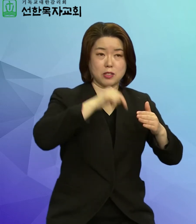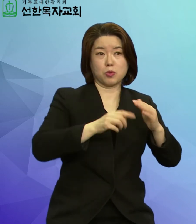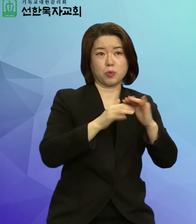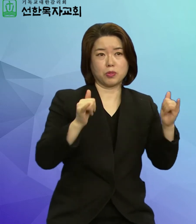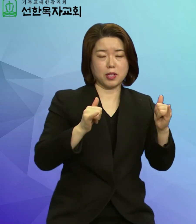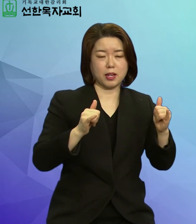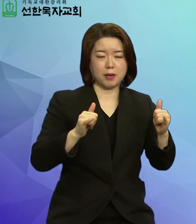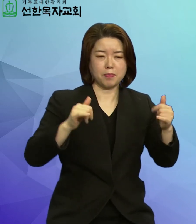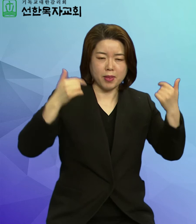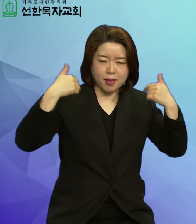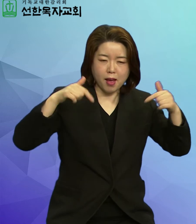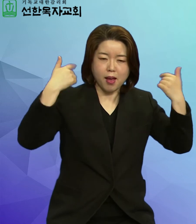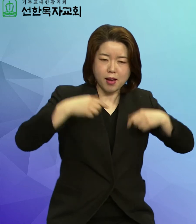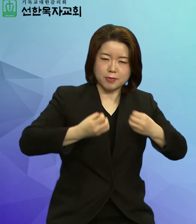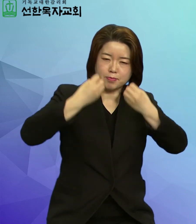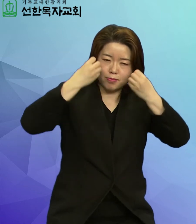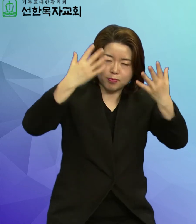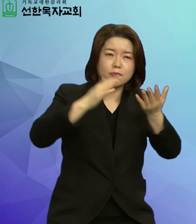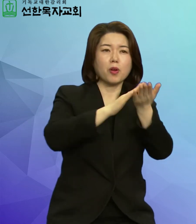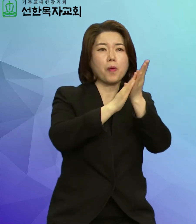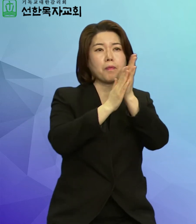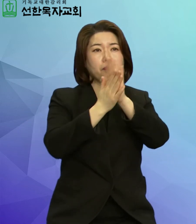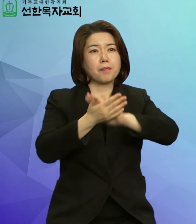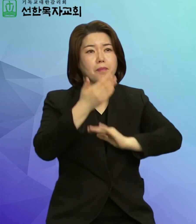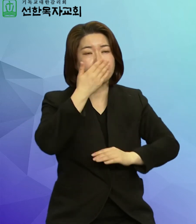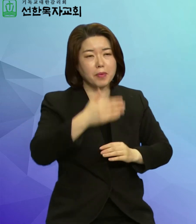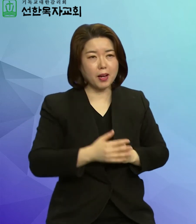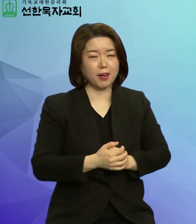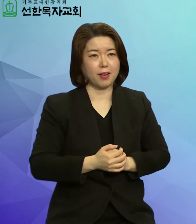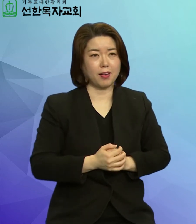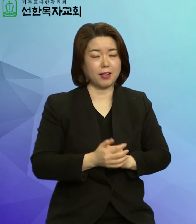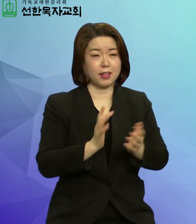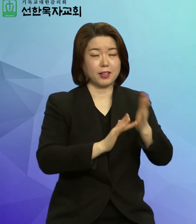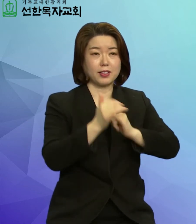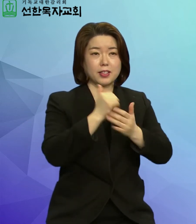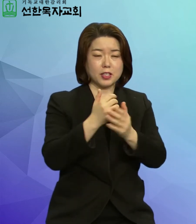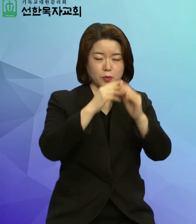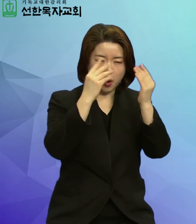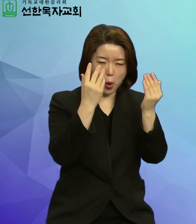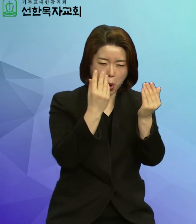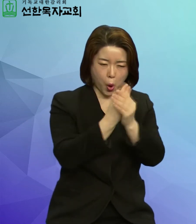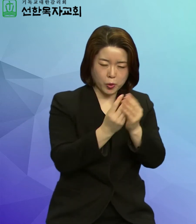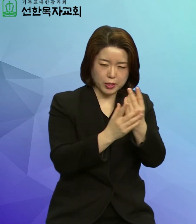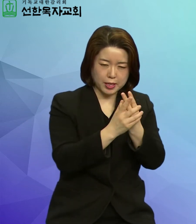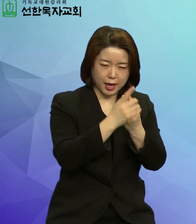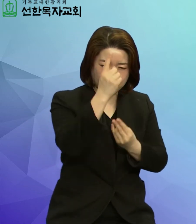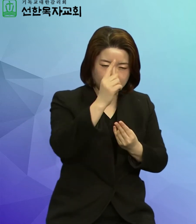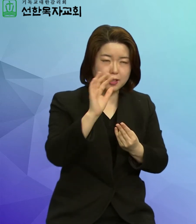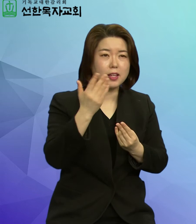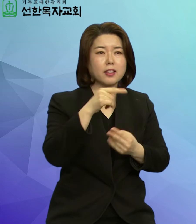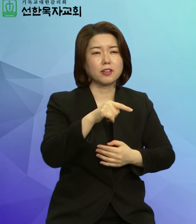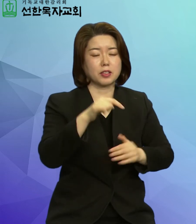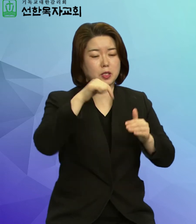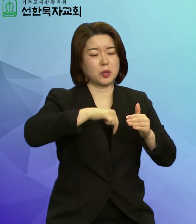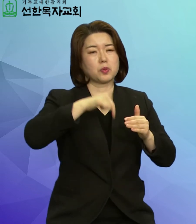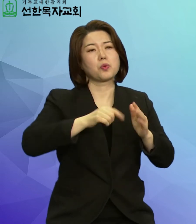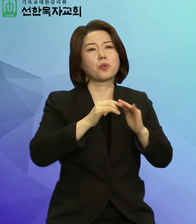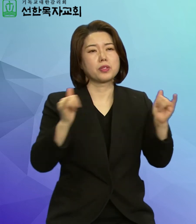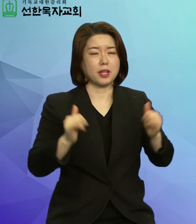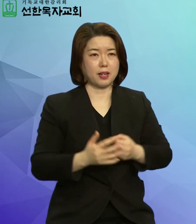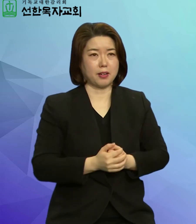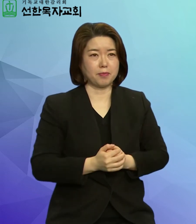우리 속사람은 날마다 새로워져요. 예수님과 온전하게 하나 되는 것이 속사람이에요.